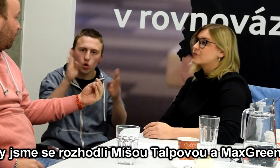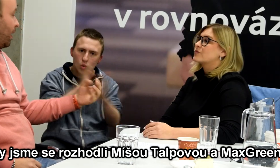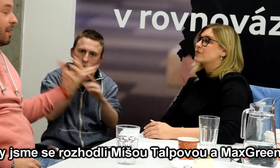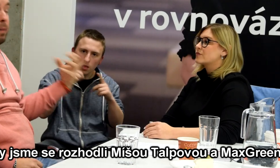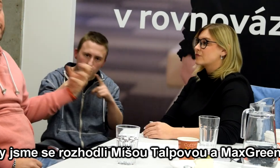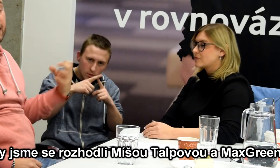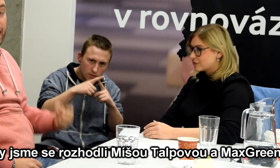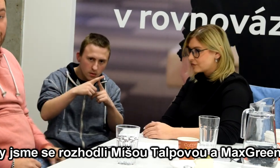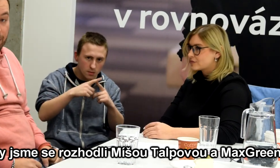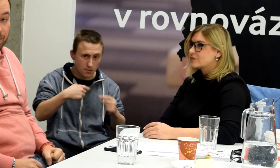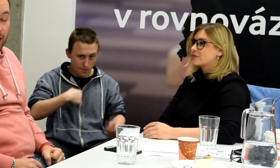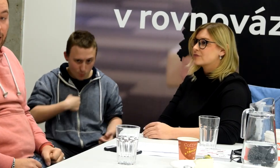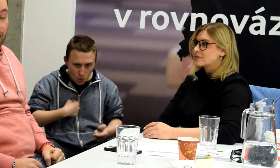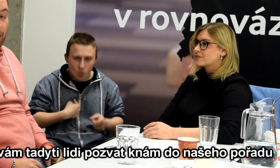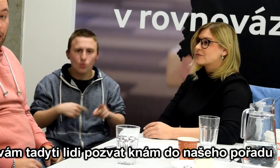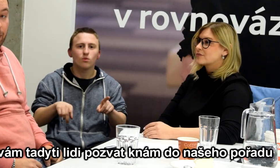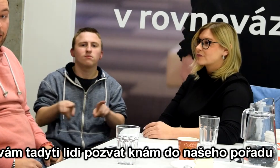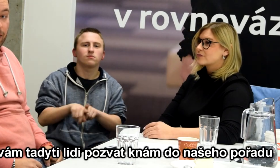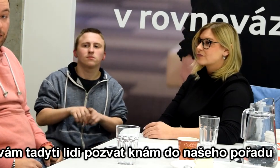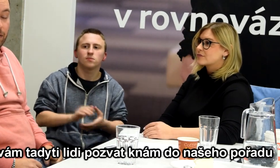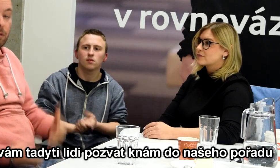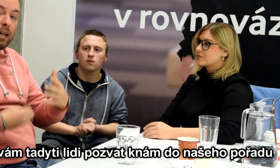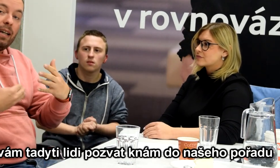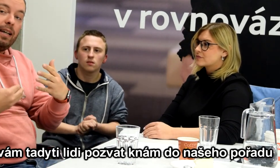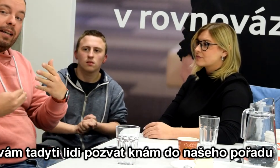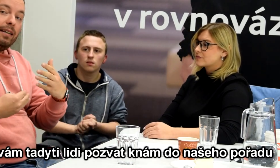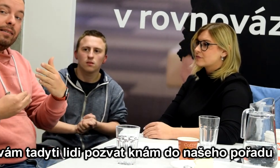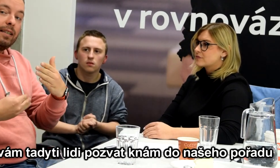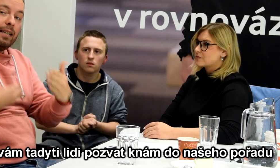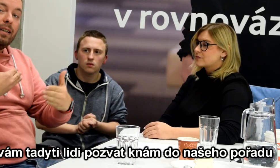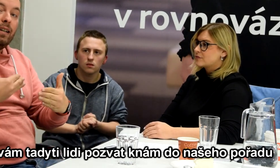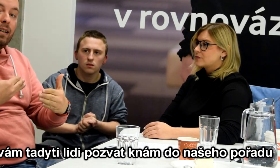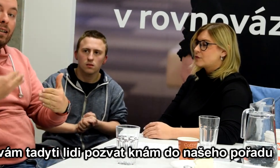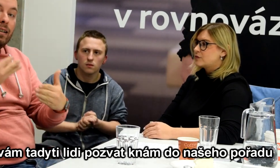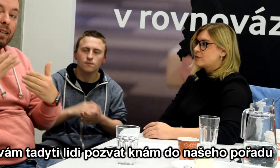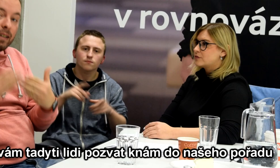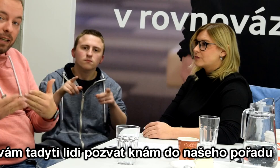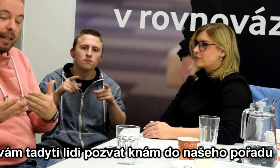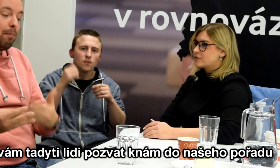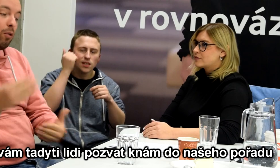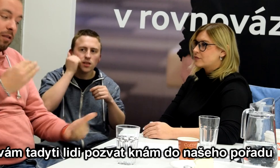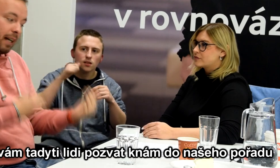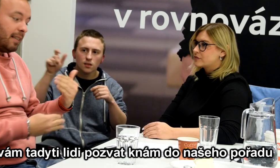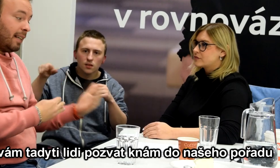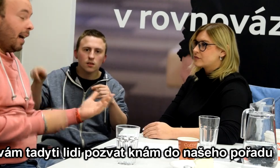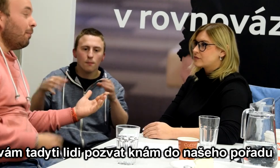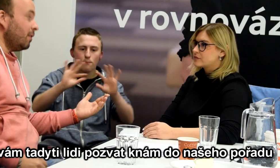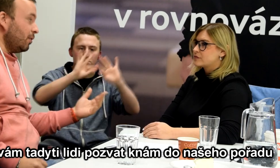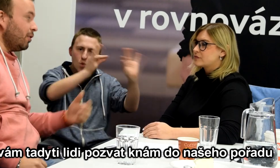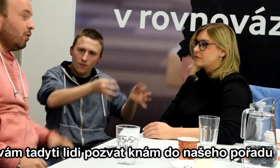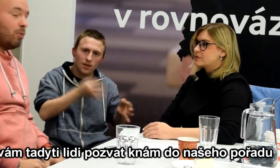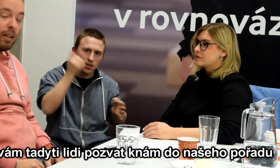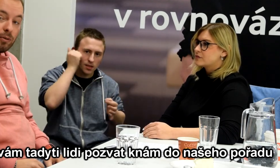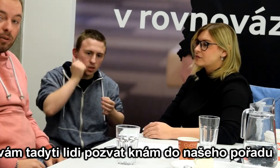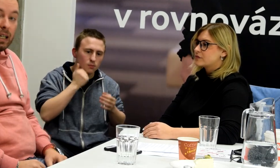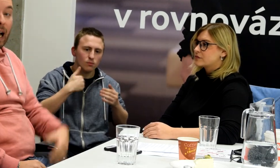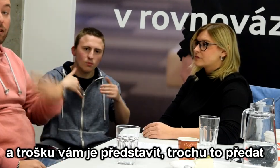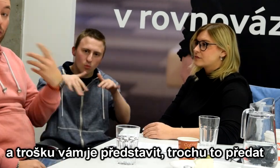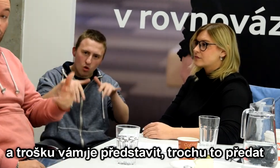a s Max Greenem vám třeba i tady ty lidi pozvat k nám do našeho pořadu a trošku vám